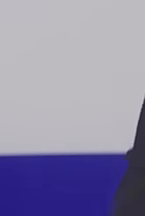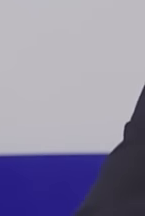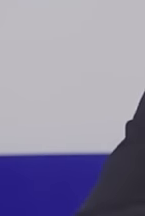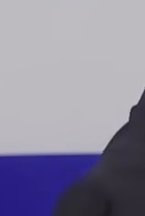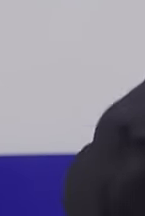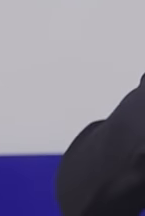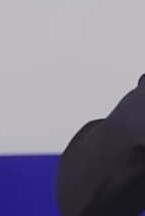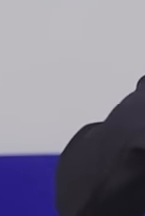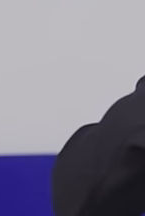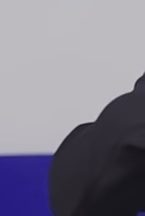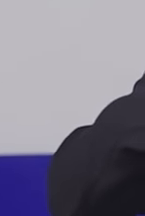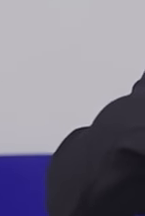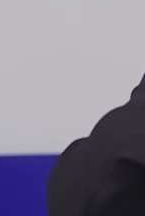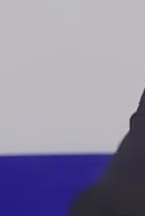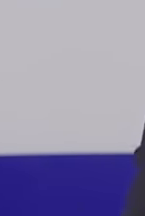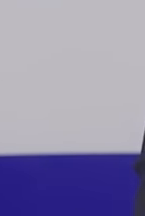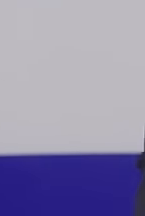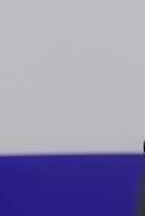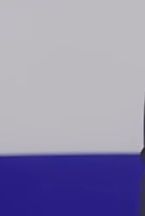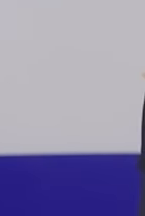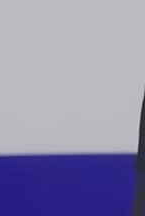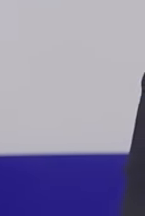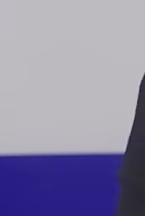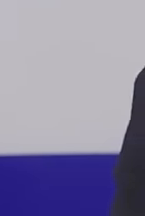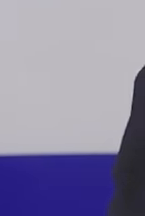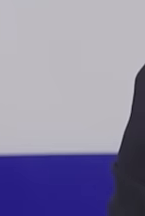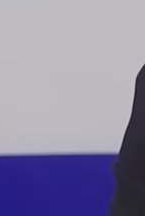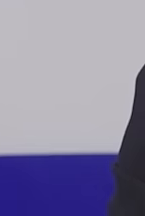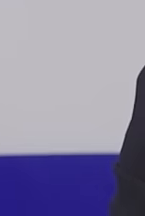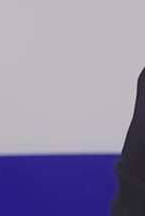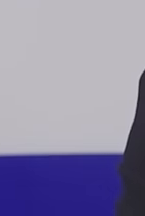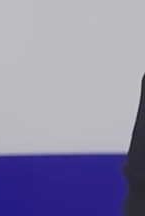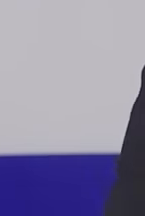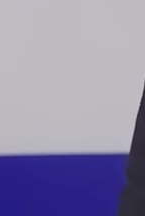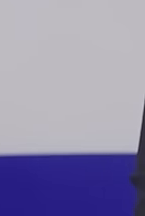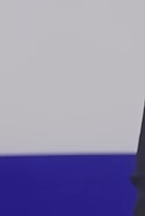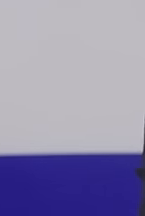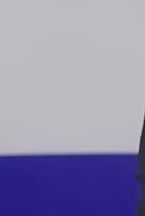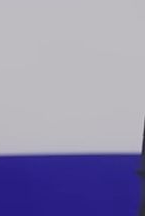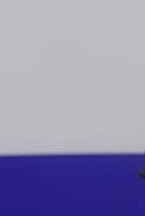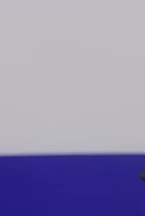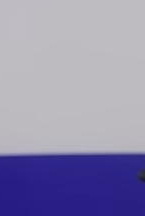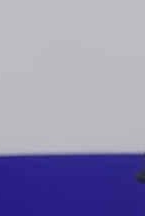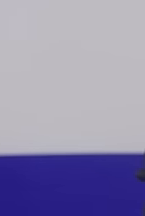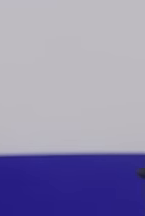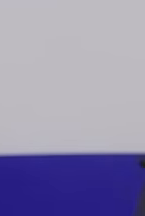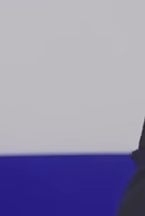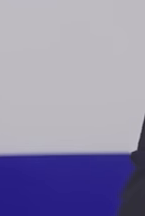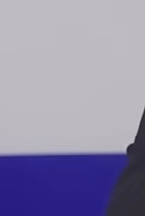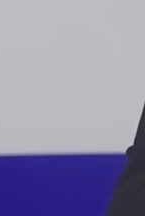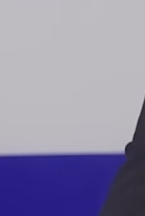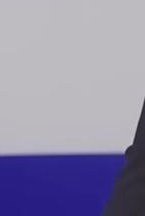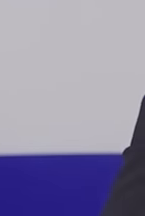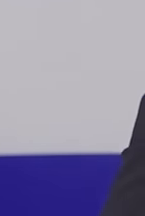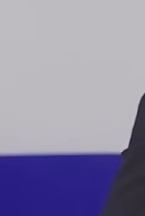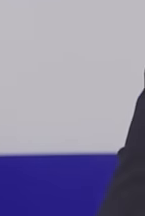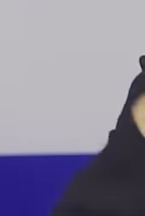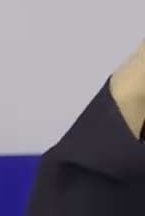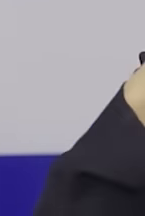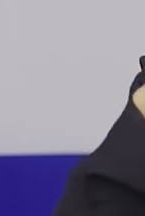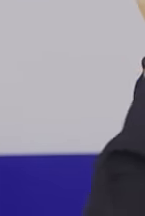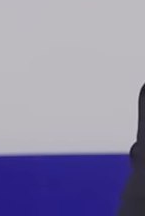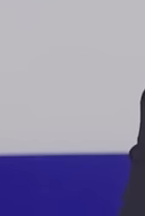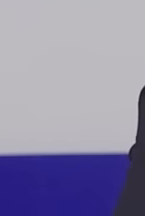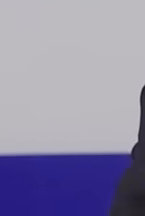지방에 대한 예를 들면 저는 그런 생각합니다. 지금 여기도 잠깐 언급했지만 재생에너지 산업에 대한 국가적인